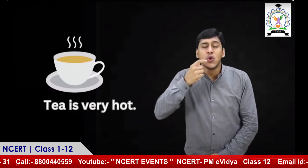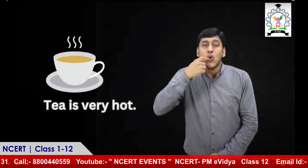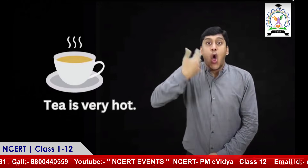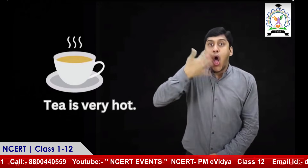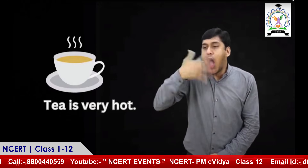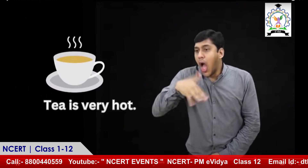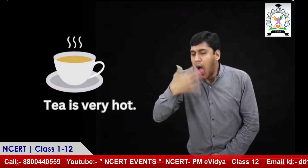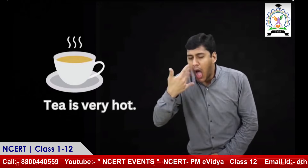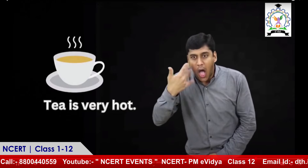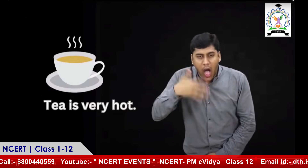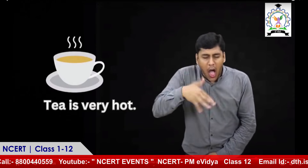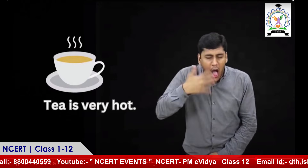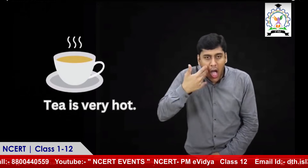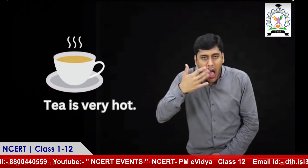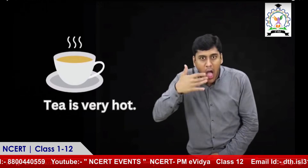चाय बहुत गर्म है।